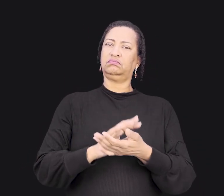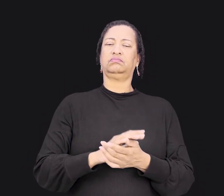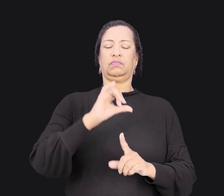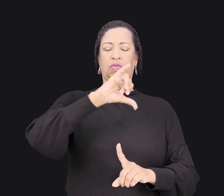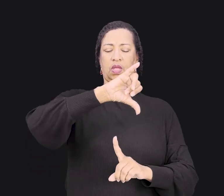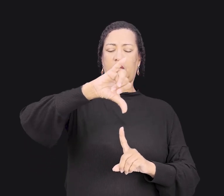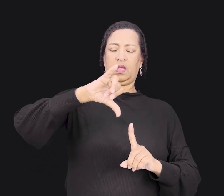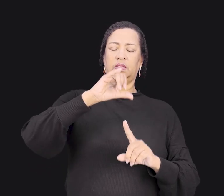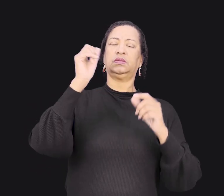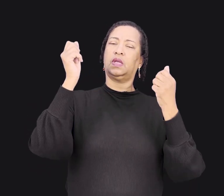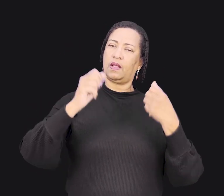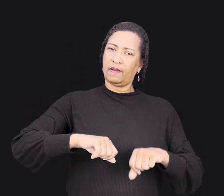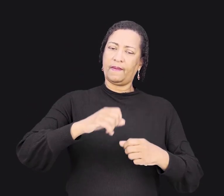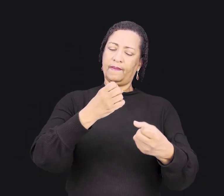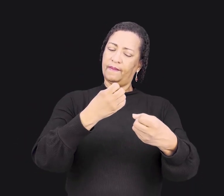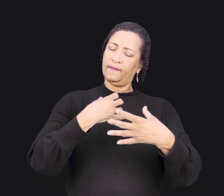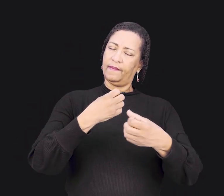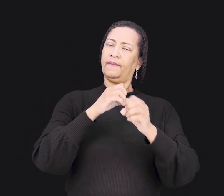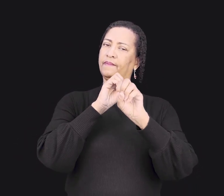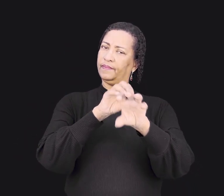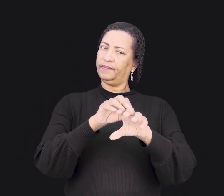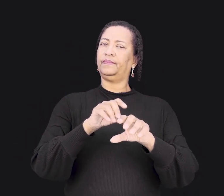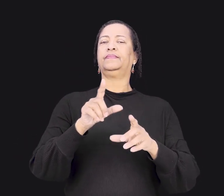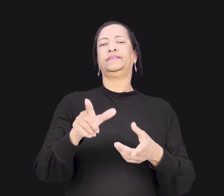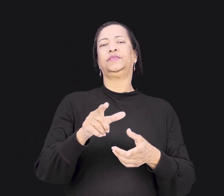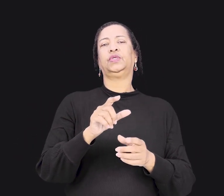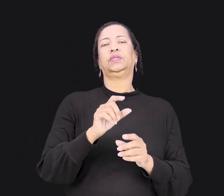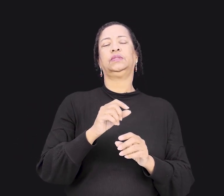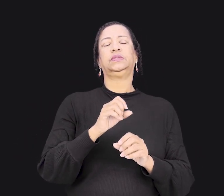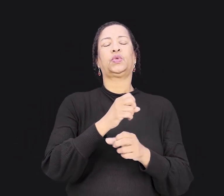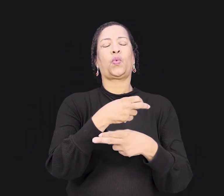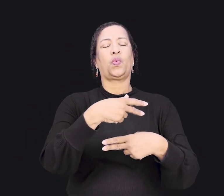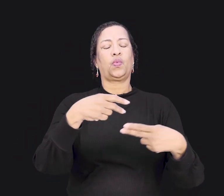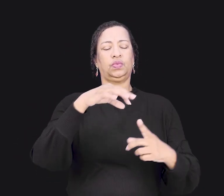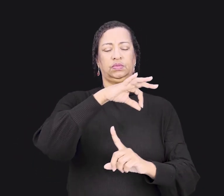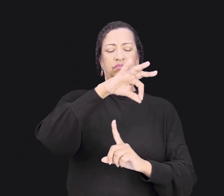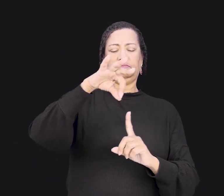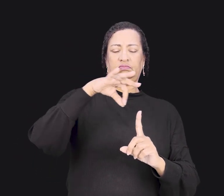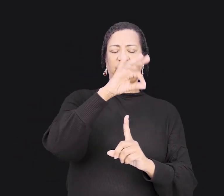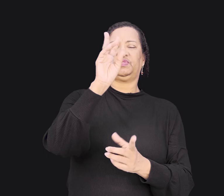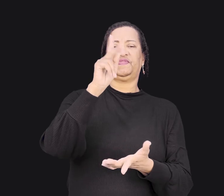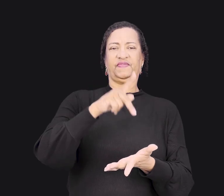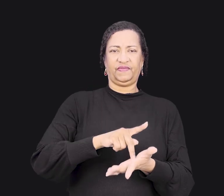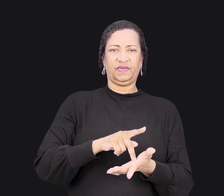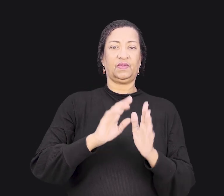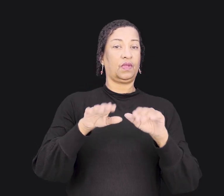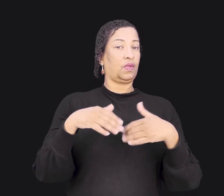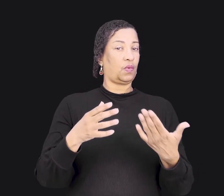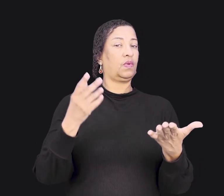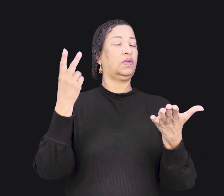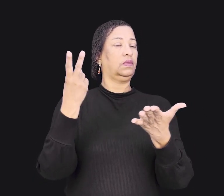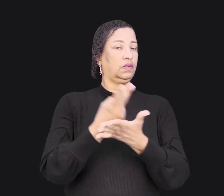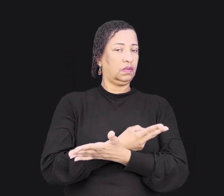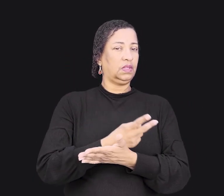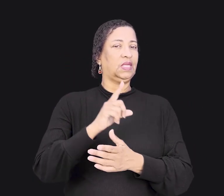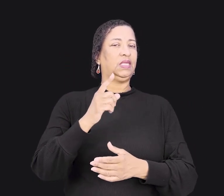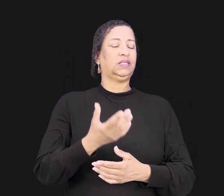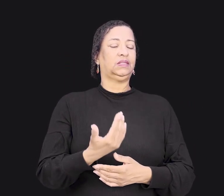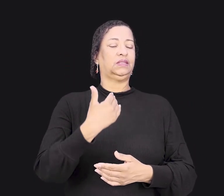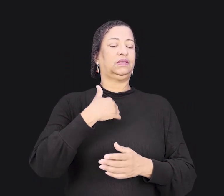nos ensinar. Essa unção que é real, nos ensina coisas espirituais. E quando isso acontece, temos outro ponto dentro da bússola